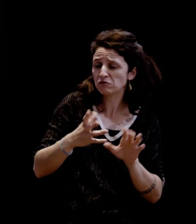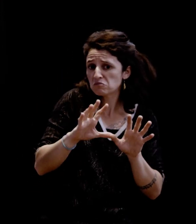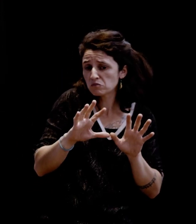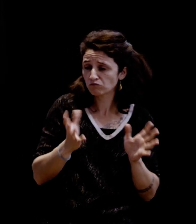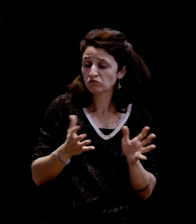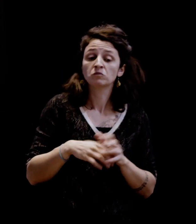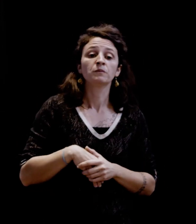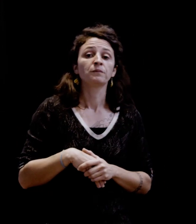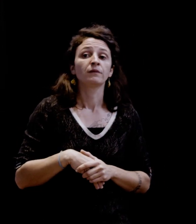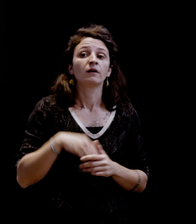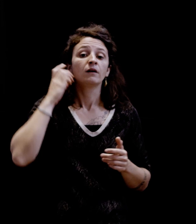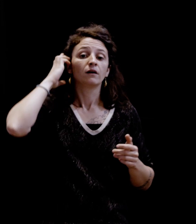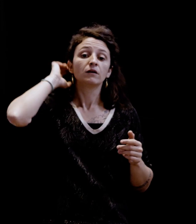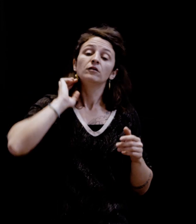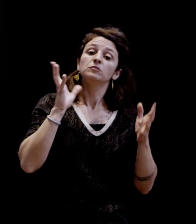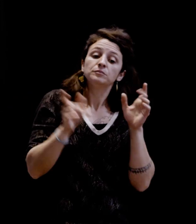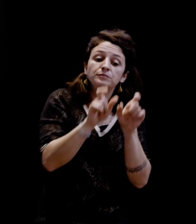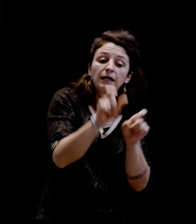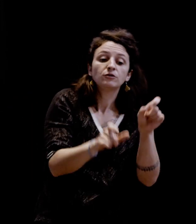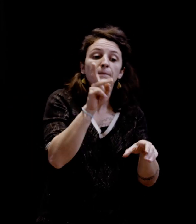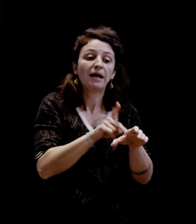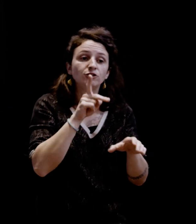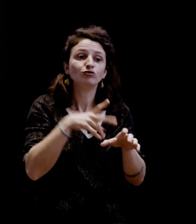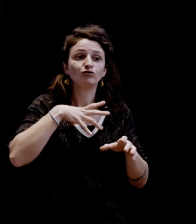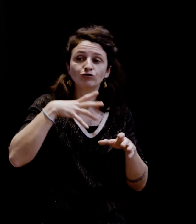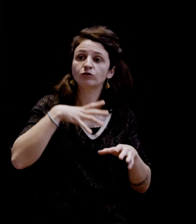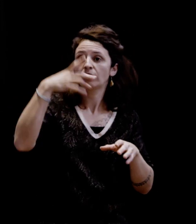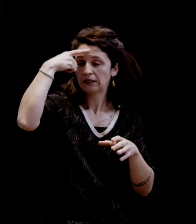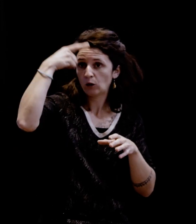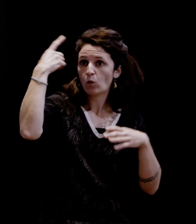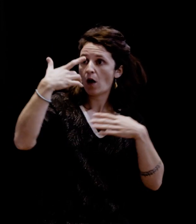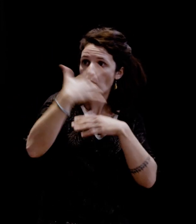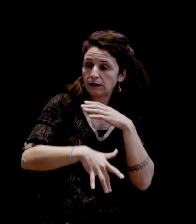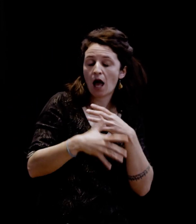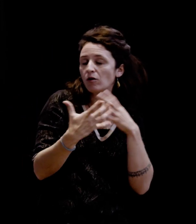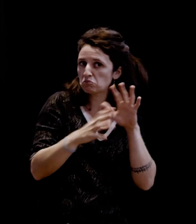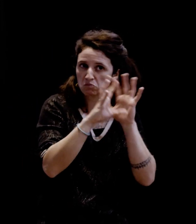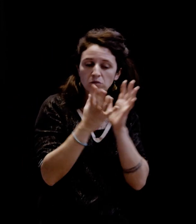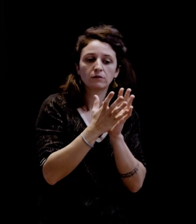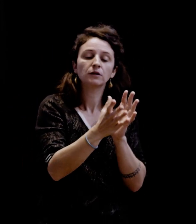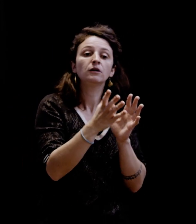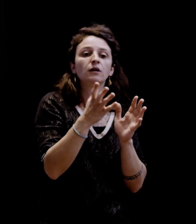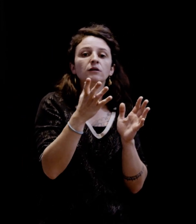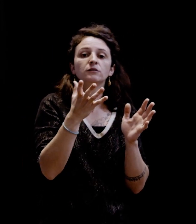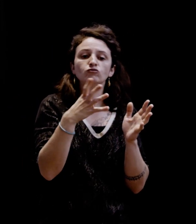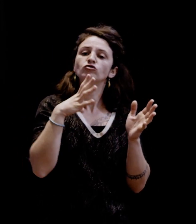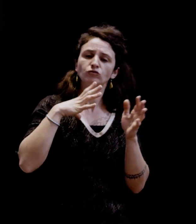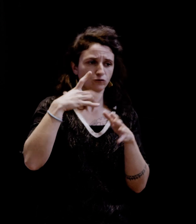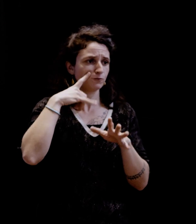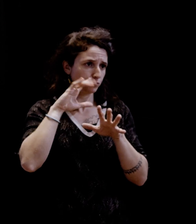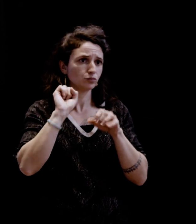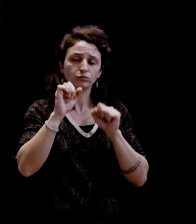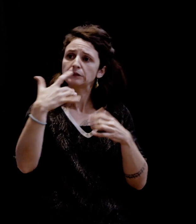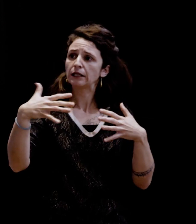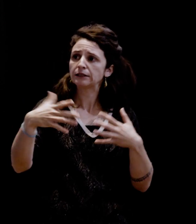dentaires parfois difficiles, parfois il y a un retard intellectuel, et parfois on a l'impression, moi je l'ai eu avec quelques patients porteurs de syndrome Charge, on a